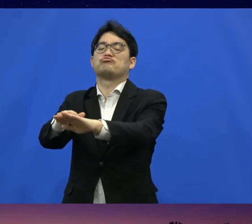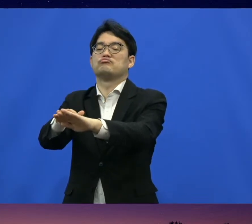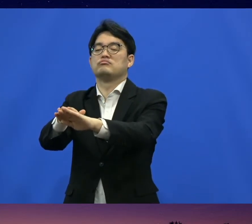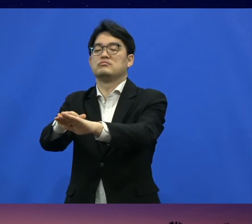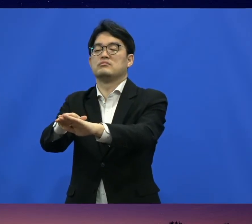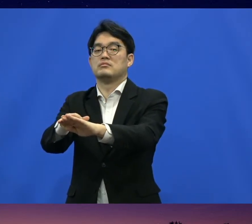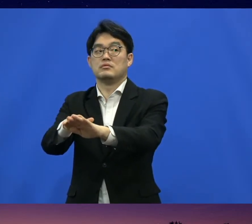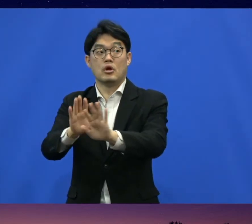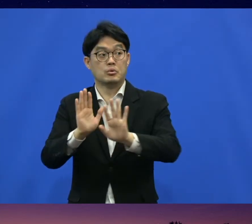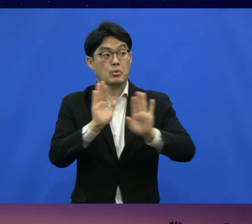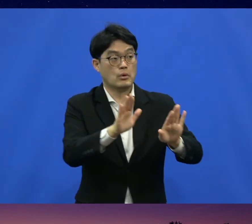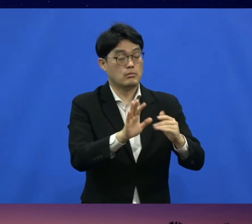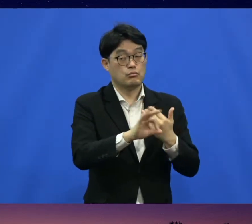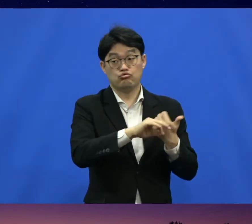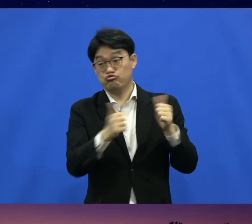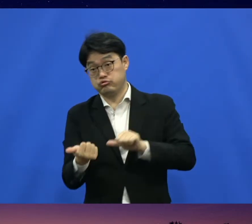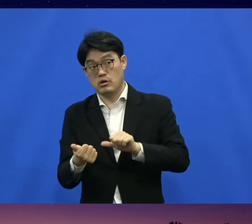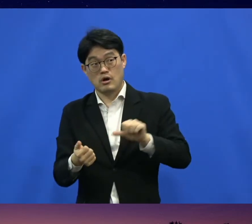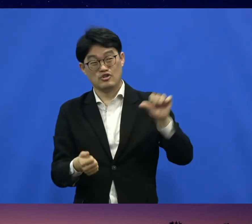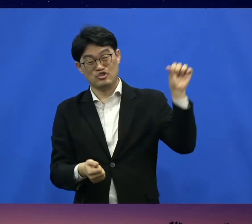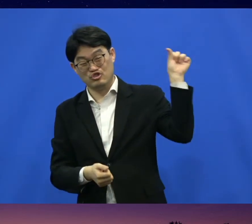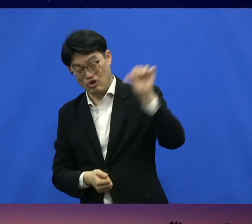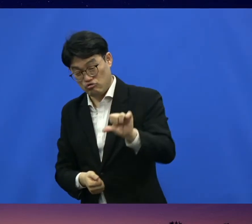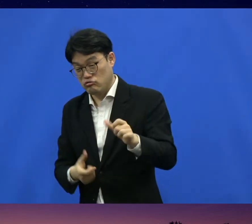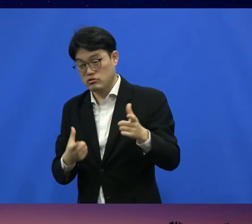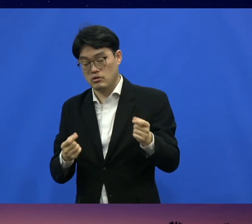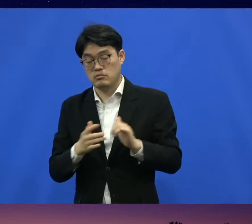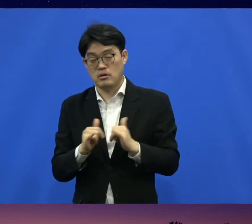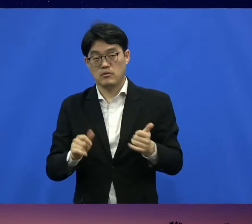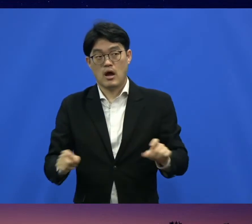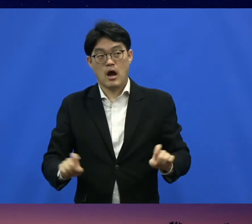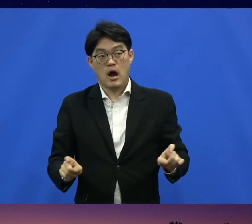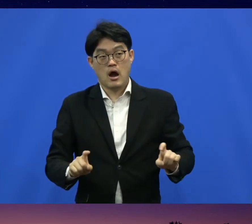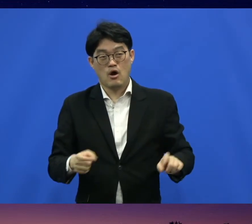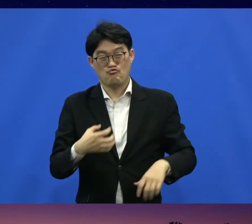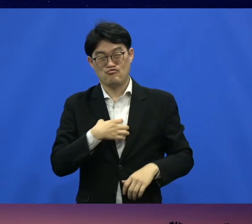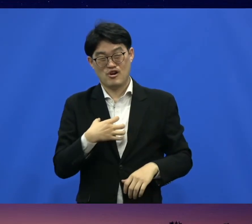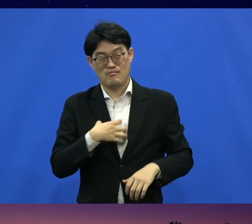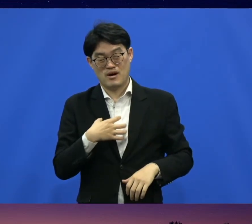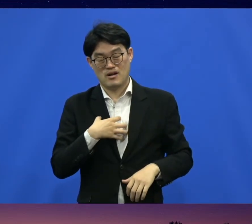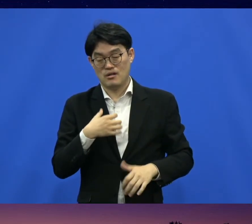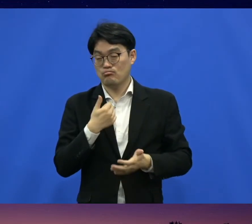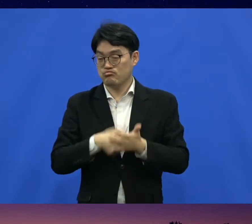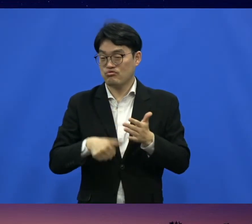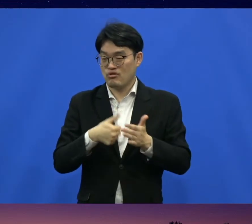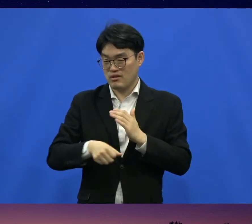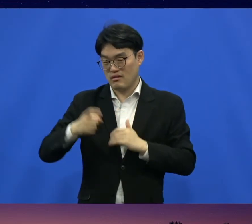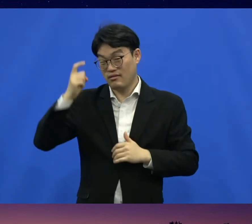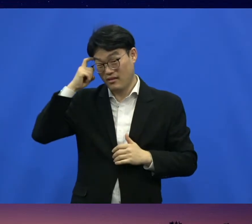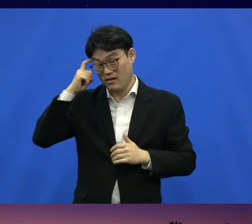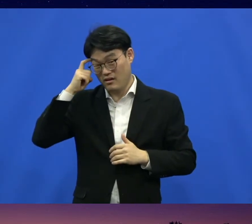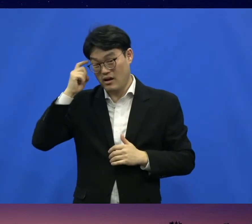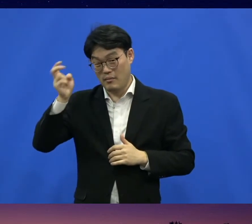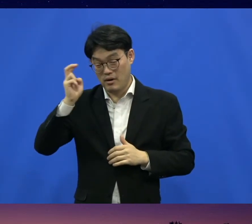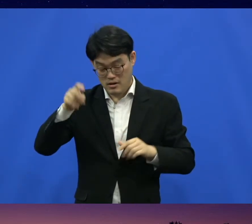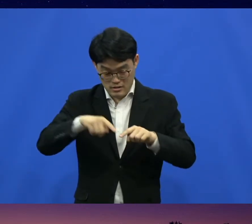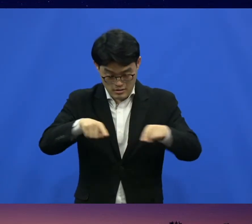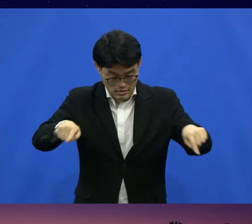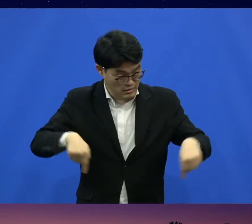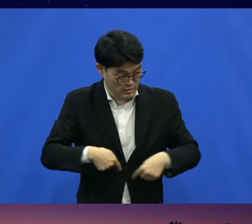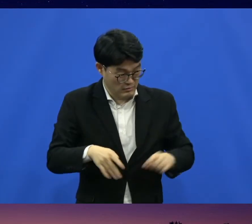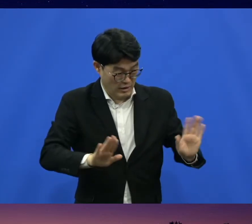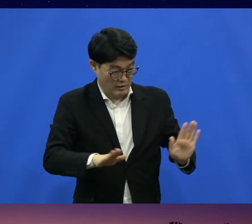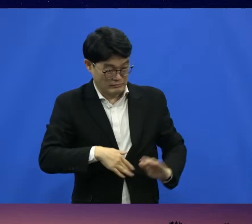손만 대도 죽어나가는 저주처럼 여겼습니다. 매우 위험한 물건으로 사람들이 인식을 한 거예요. 그게 누가 법궤를